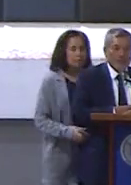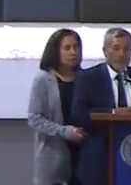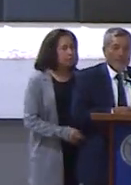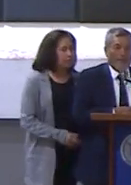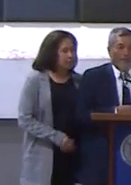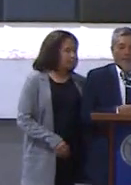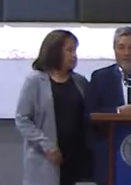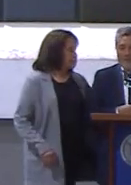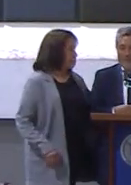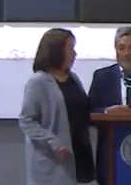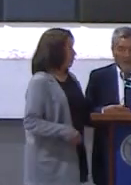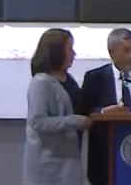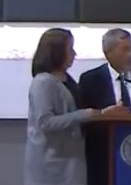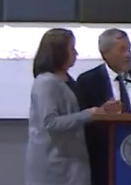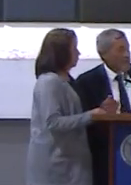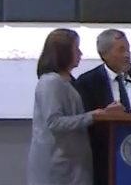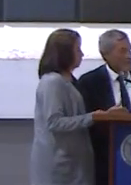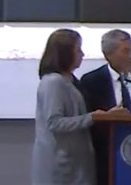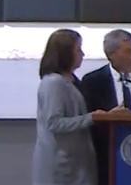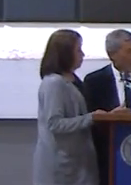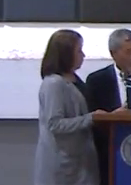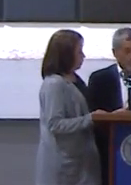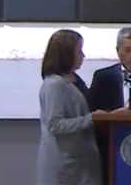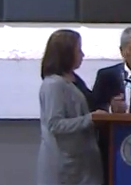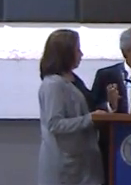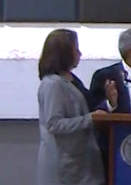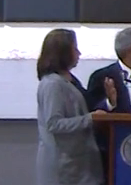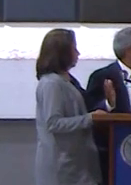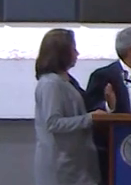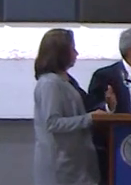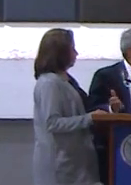dónde estás bueno gracias